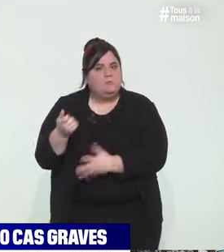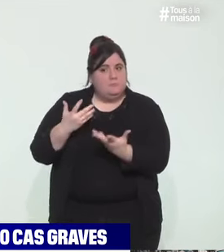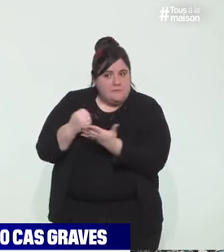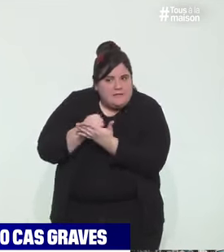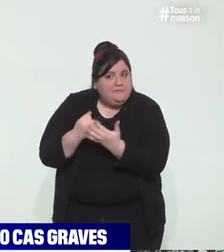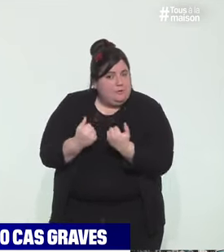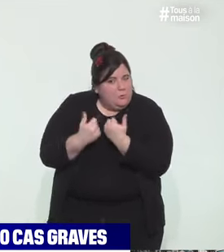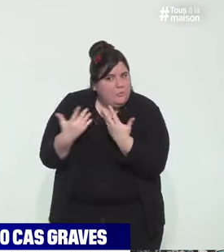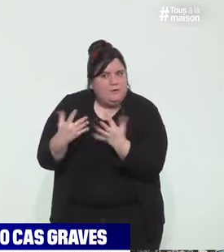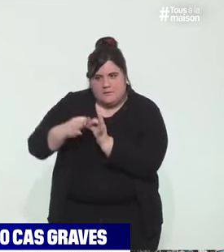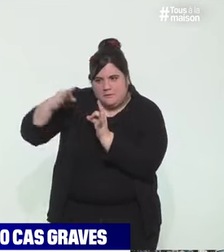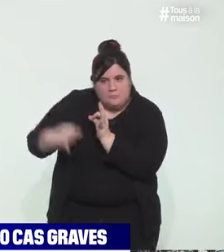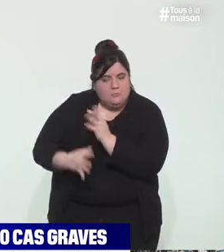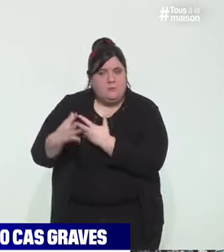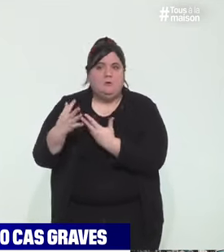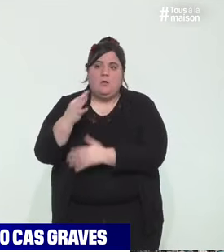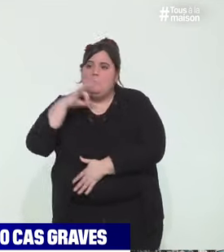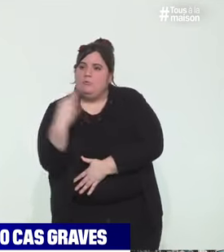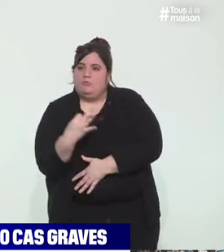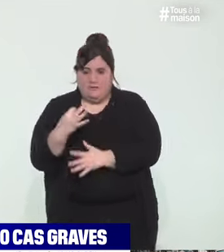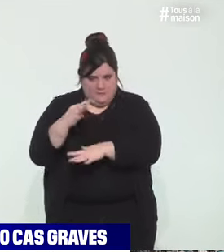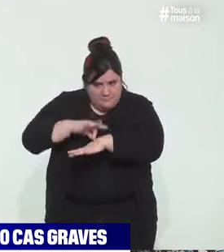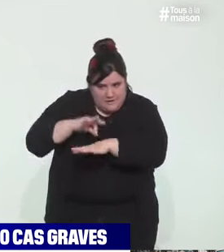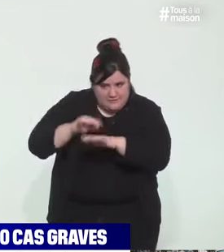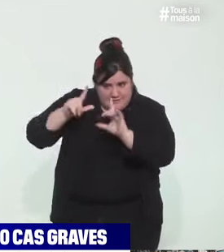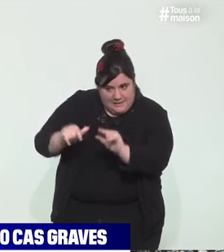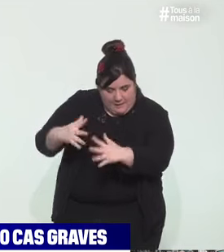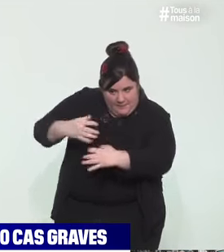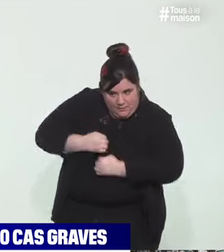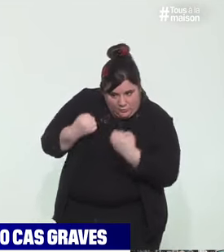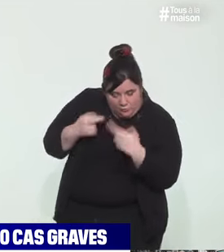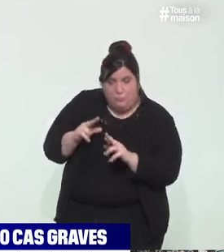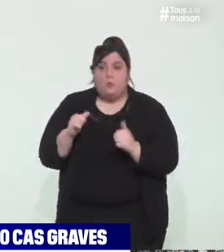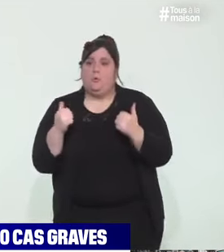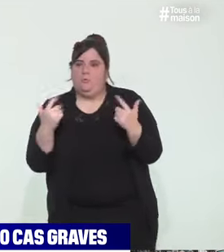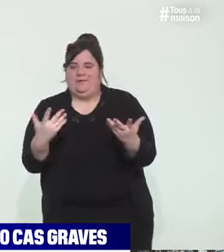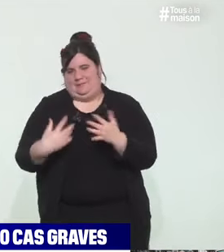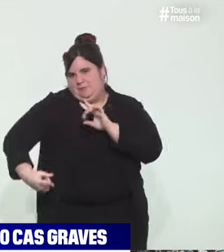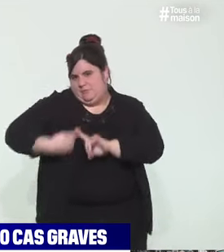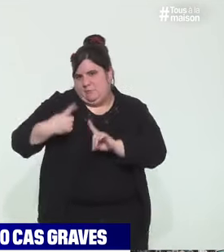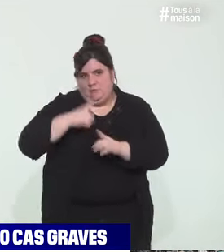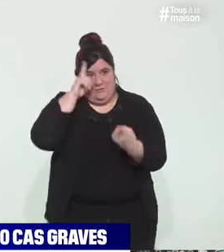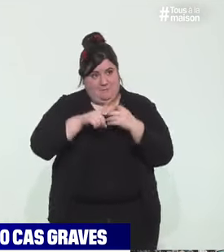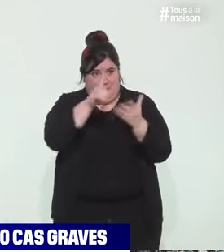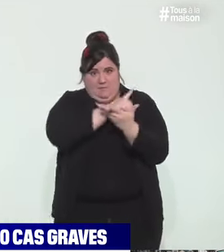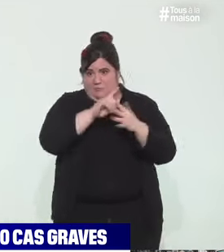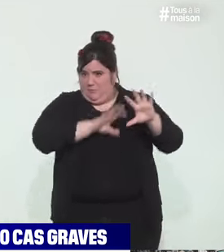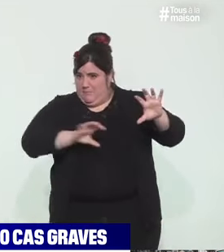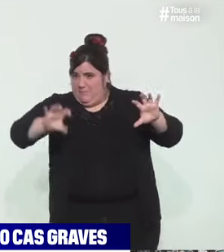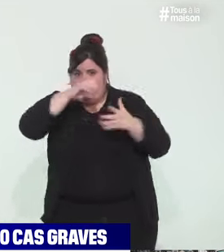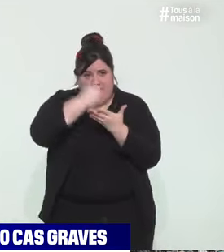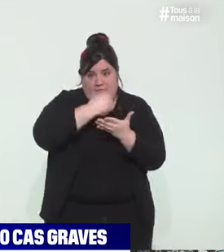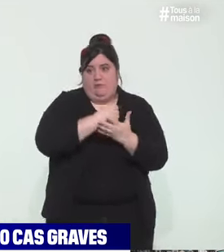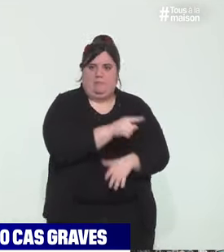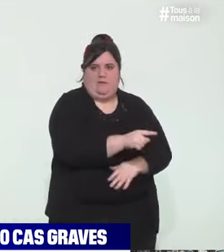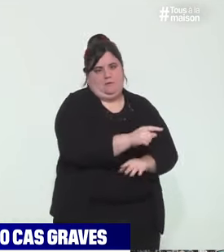la positivité des tests. Tout ça va être pris en compte au fur et à mesure que nous aurons ces données département par département. Mais c'est un indicateur utile et qui est disponible